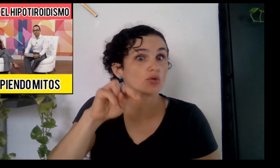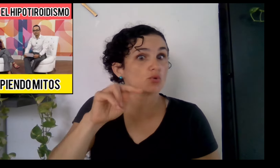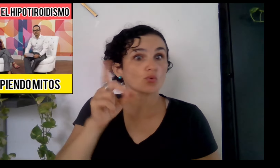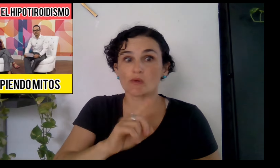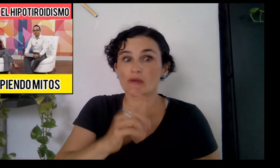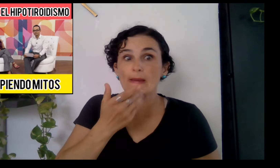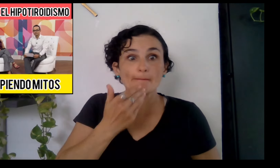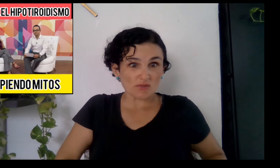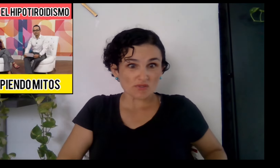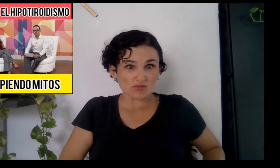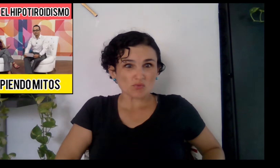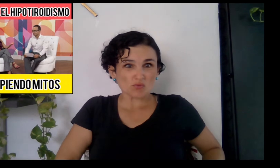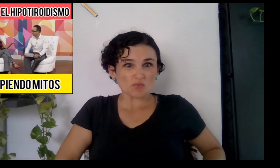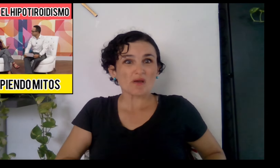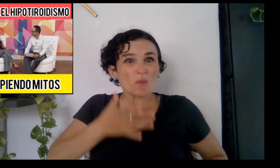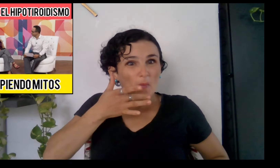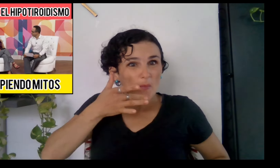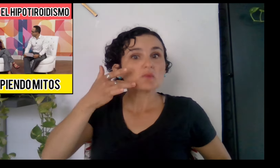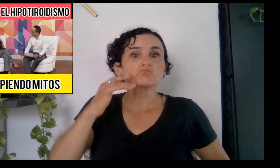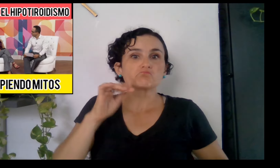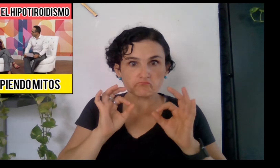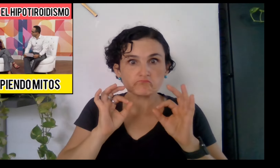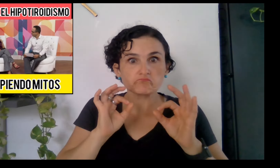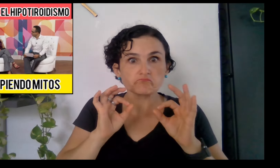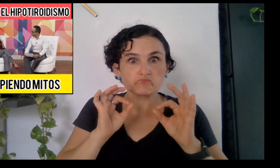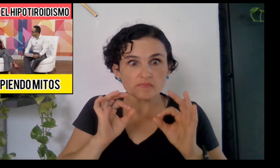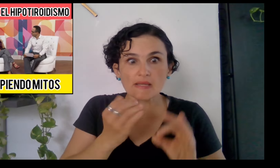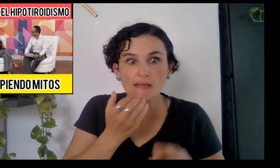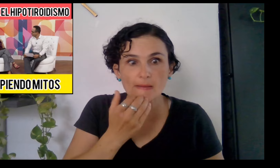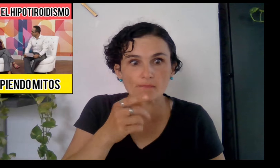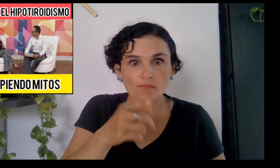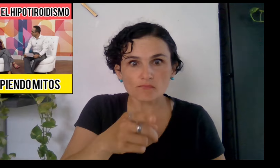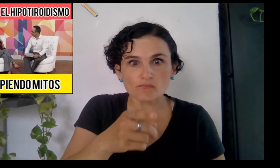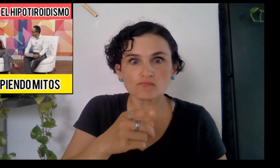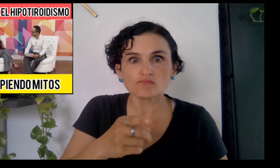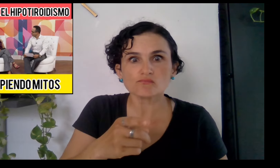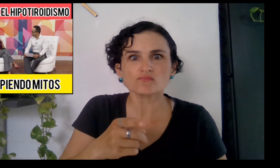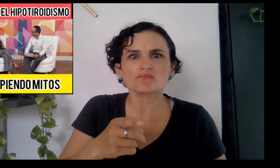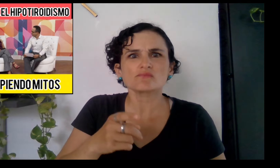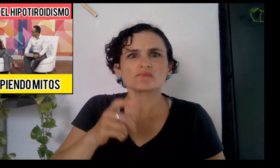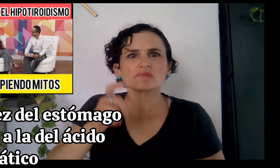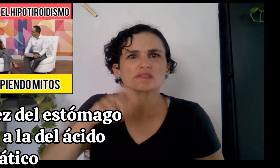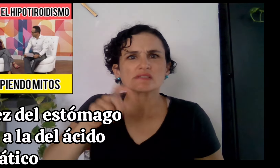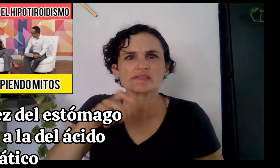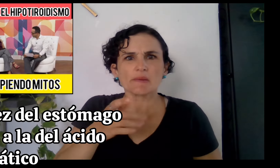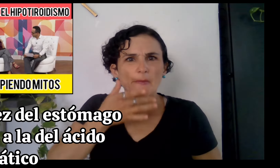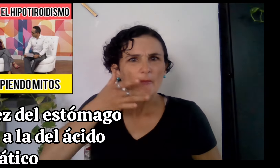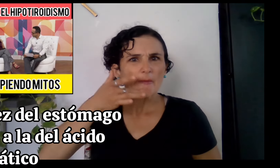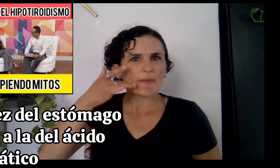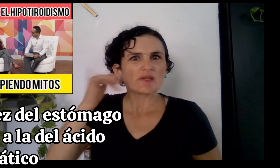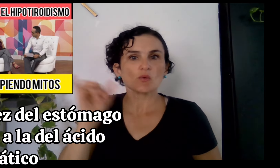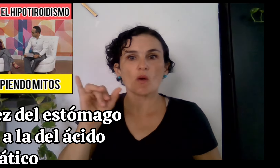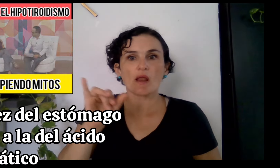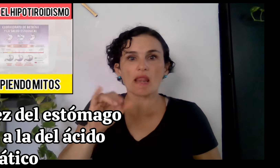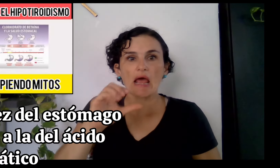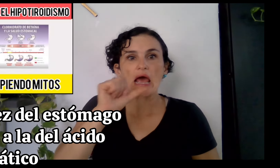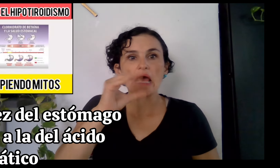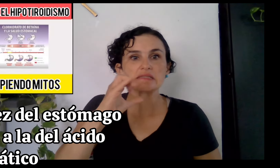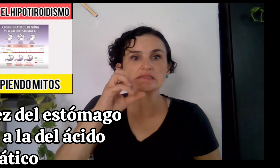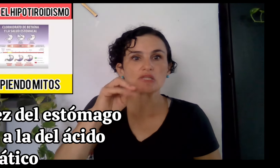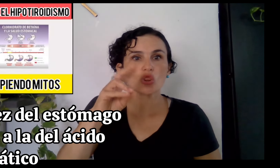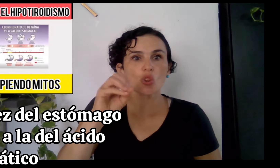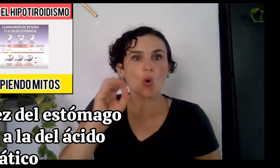y imagínate que el estómago, para que esté sano, tiene que tener una acidez tan alta como el ácido muriático, para que se hagan una idea de qué